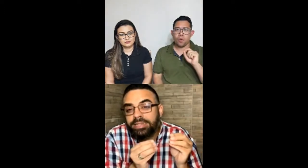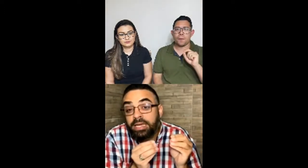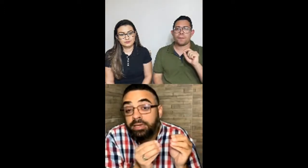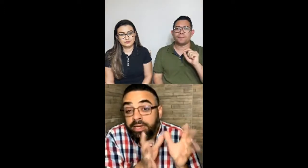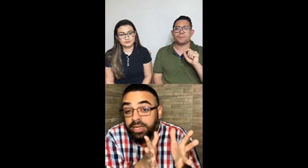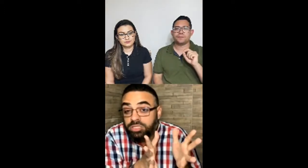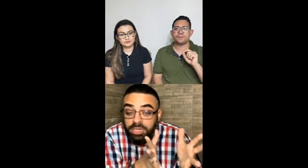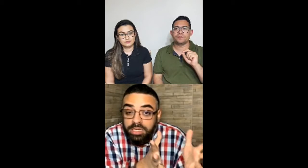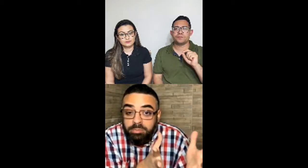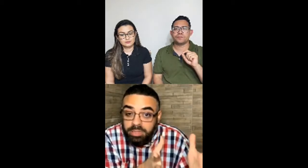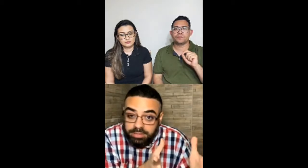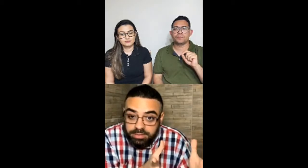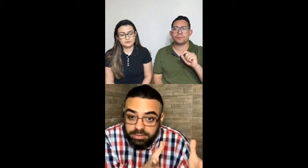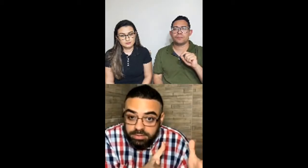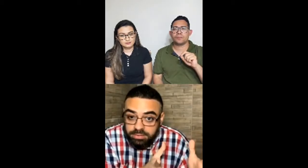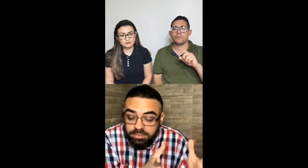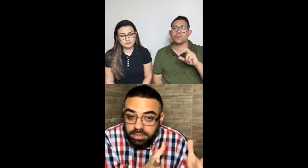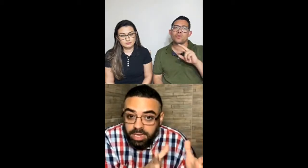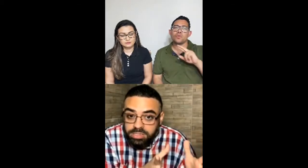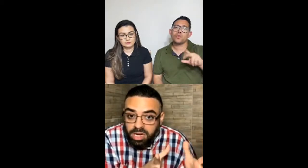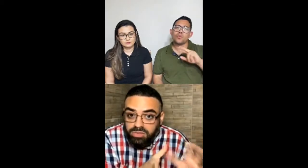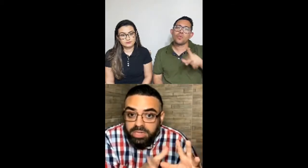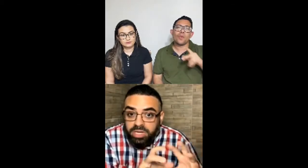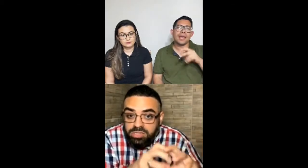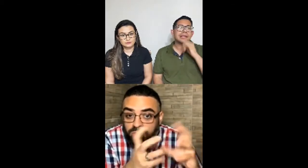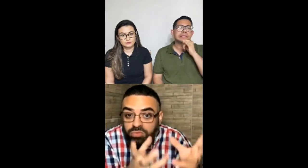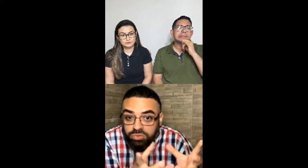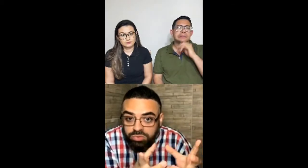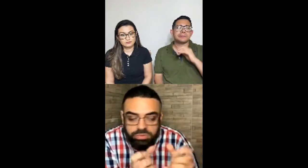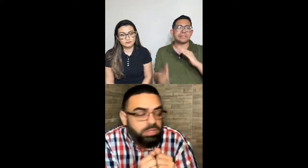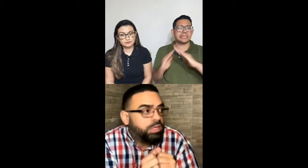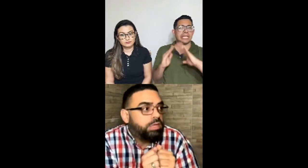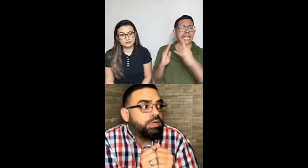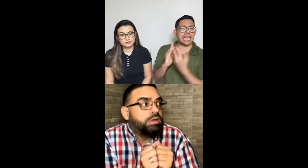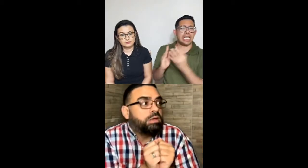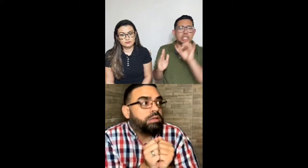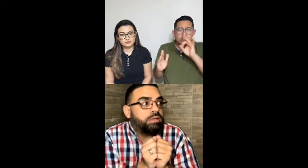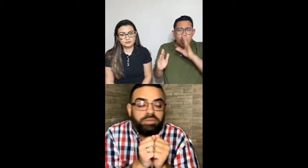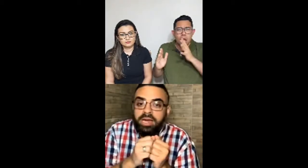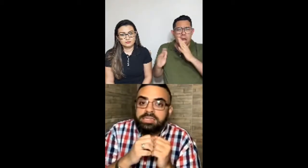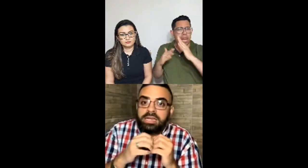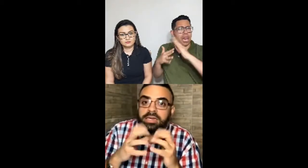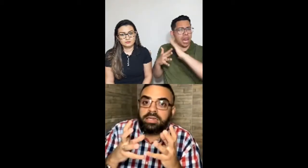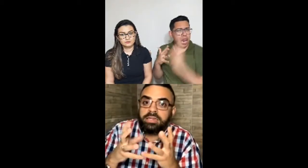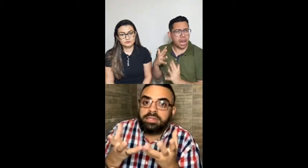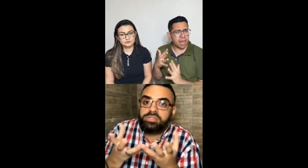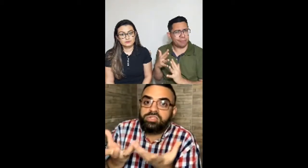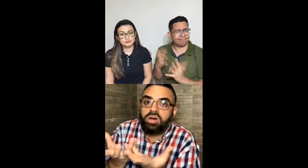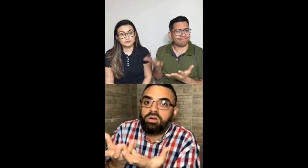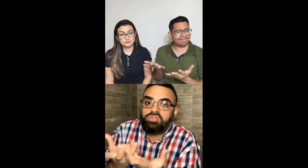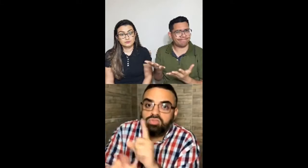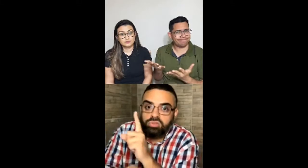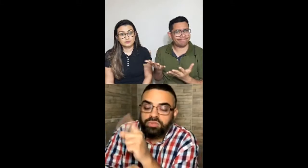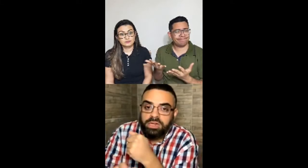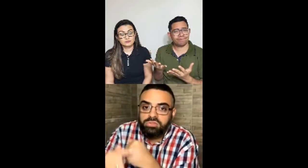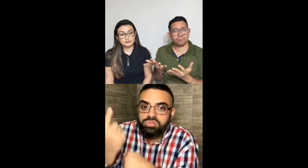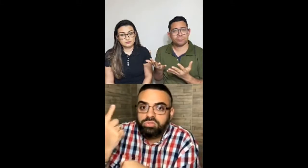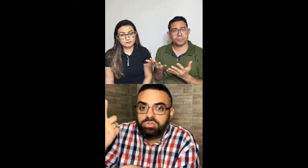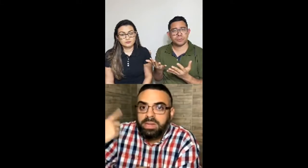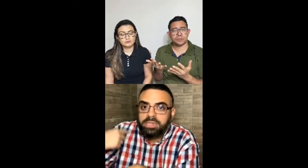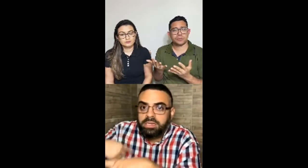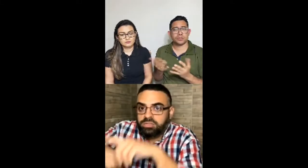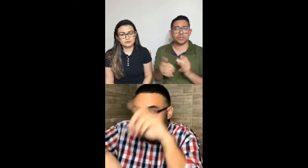ciente de que não era a saída ter igreja em Libras. Resolve, mas não resolve